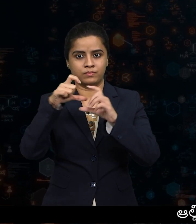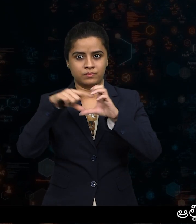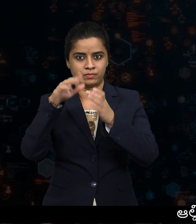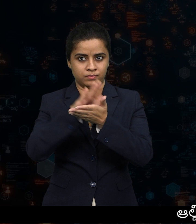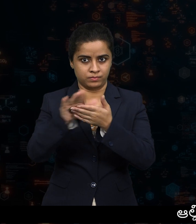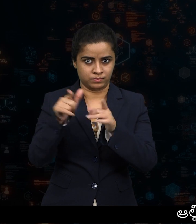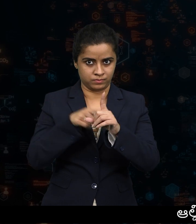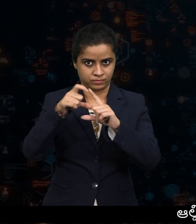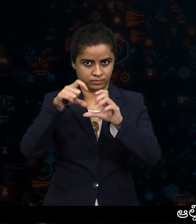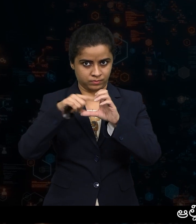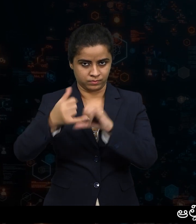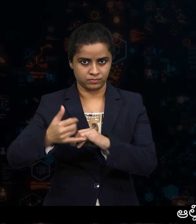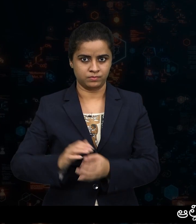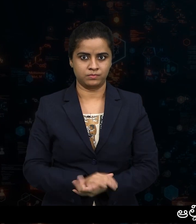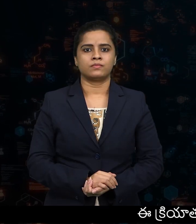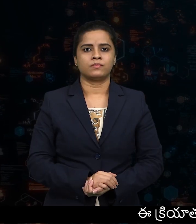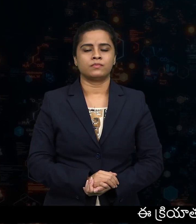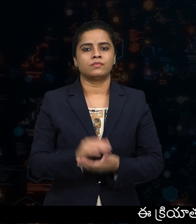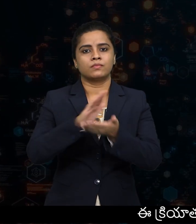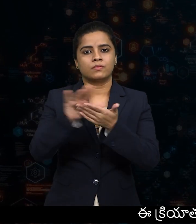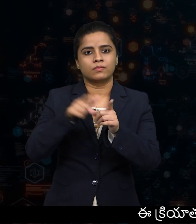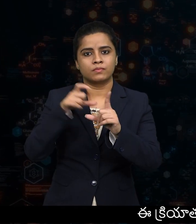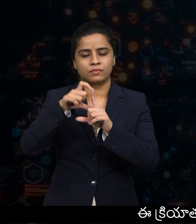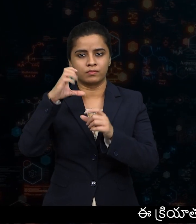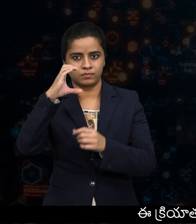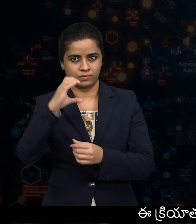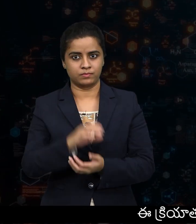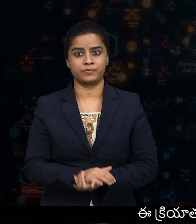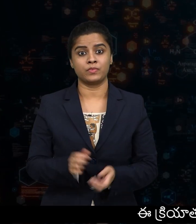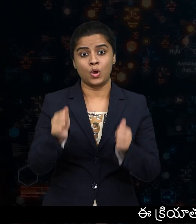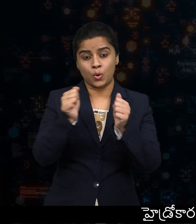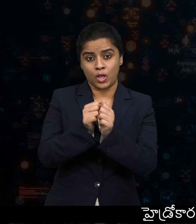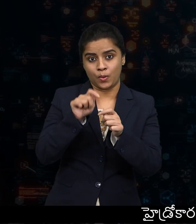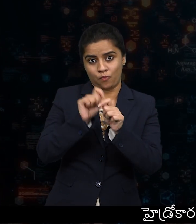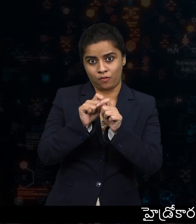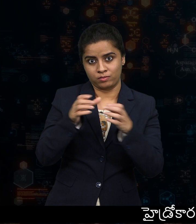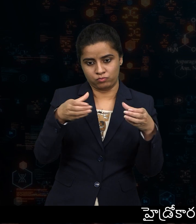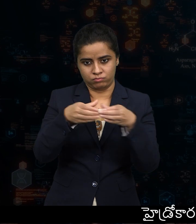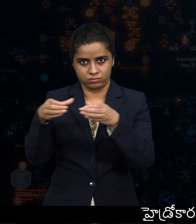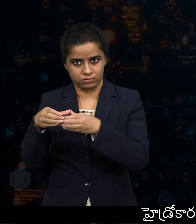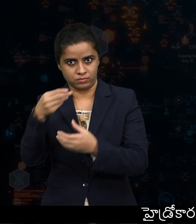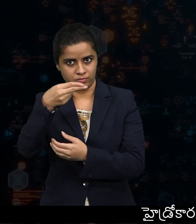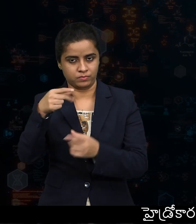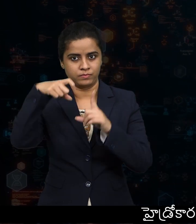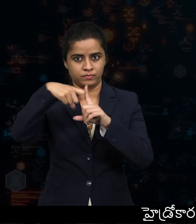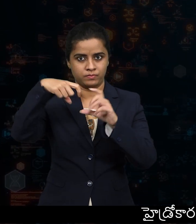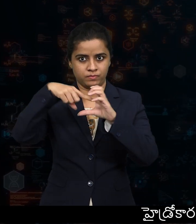ఆల్డిహైడ్లు అంటారు. ఈ క్రియాత్మక సమూహంతో కూడిన హైడ్రోకార్బన్లను కీటోన్లు